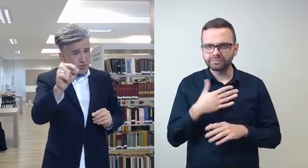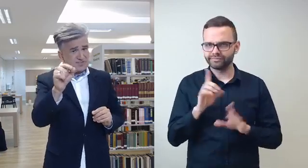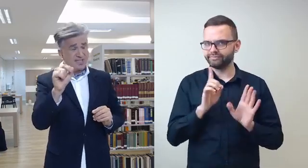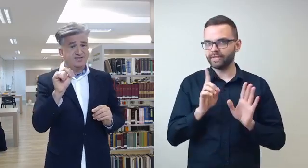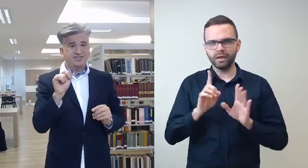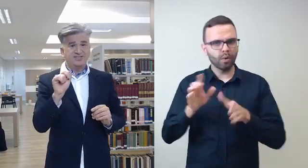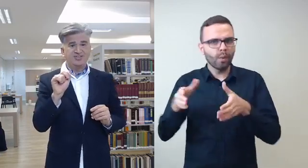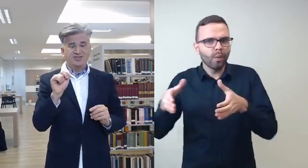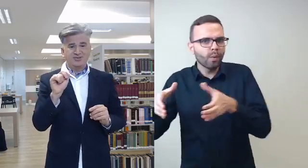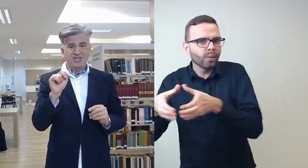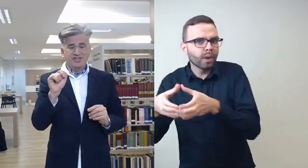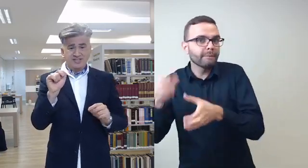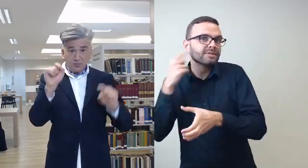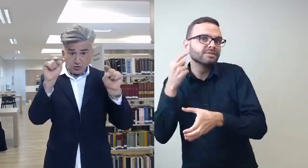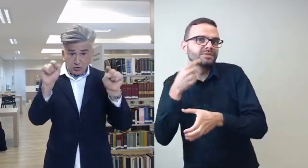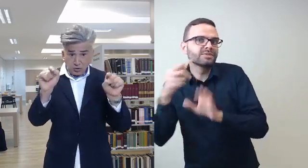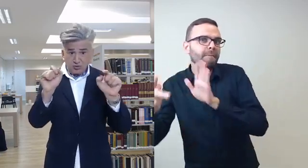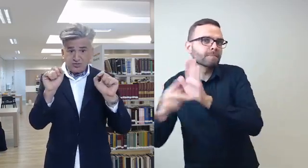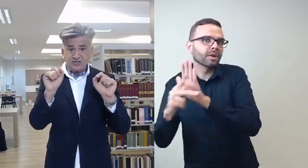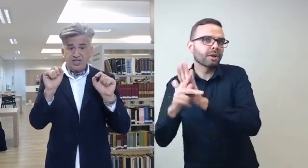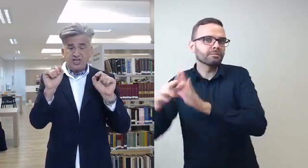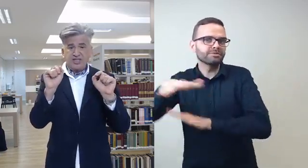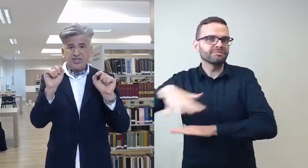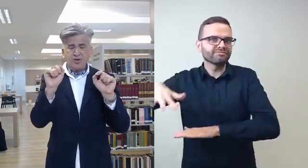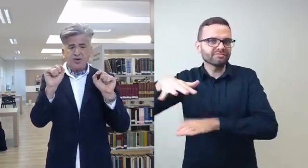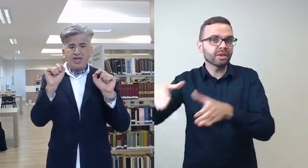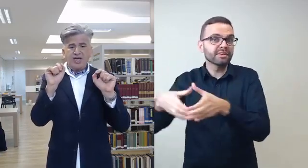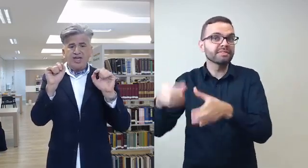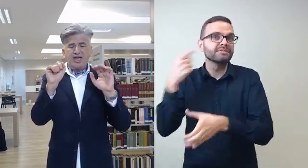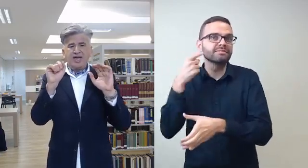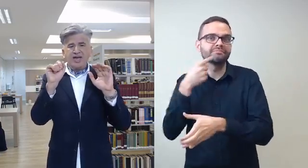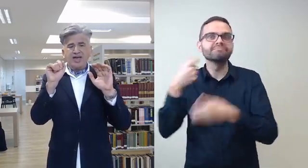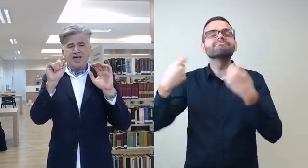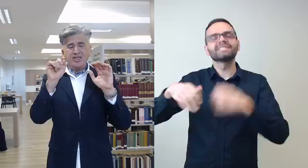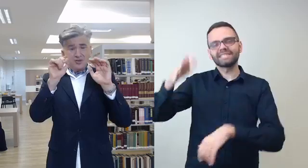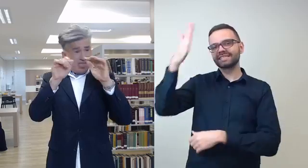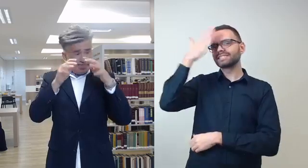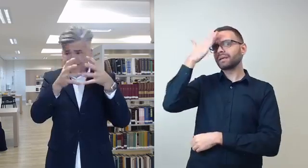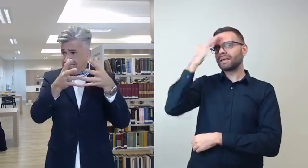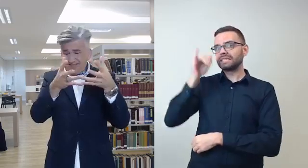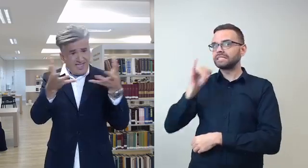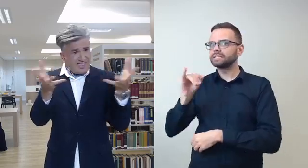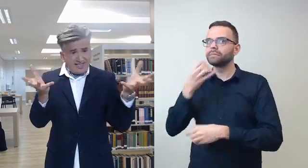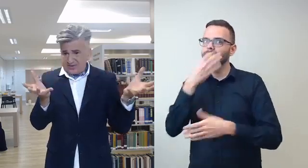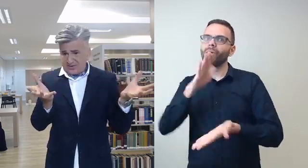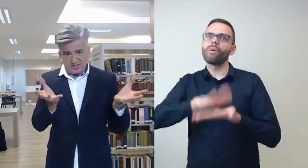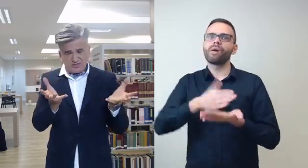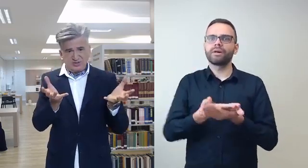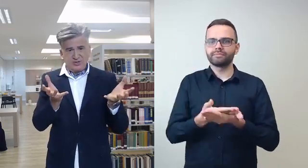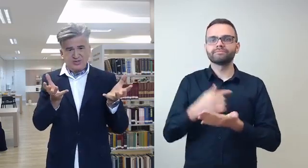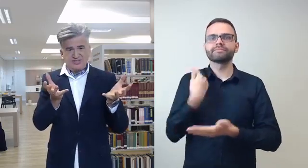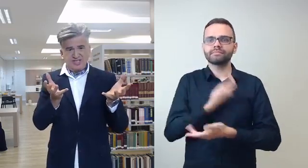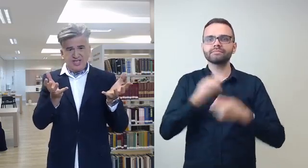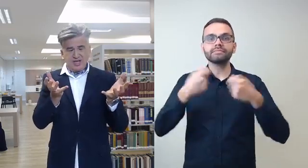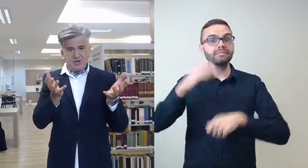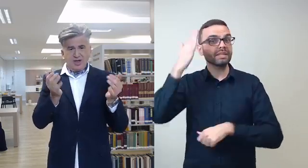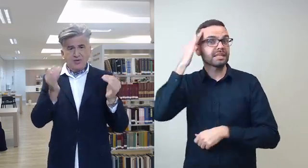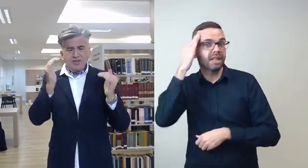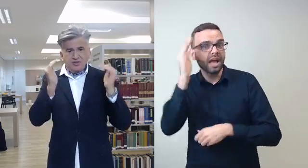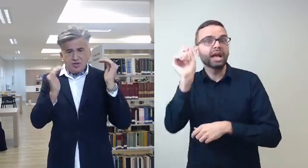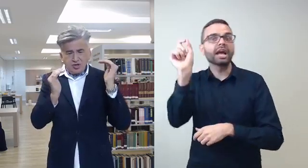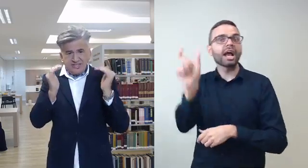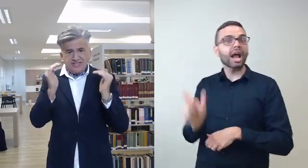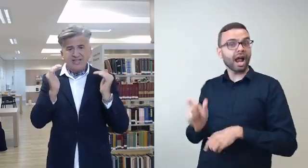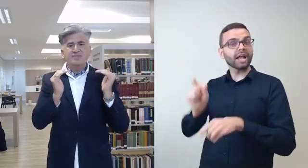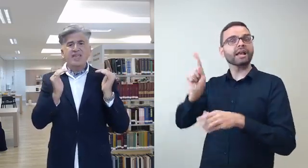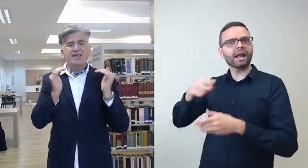público que está nos assistindo. São os surdos. Então, eu tenho que entender quem são essas pessoas. Qual é o nível